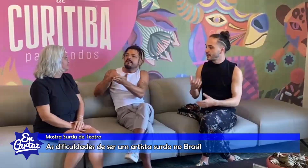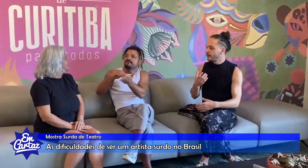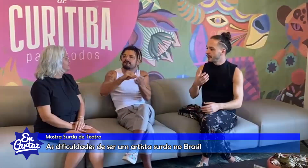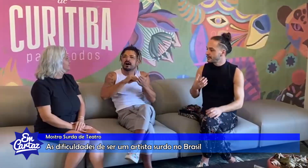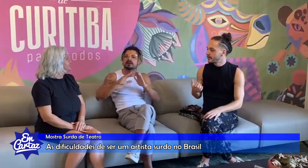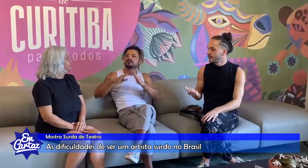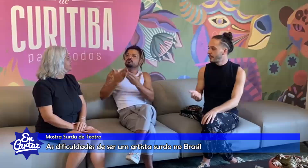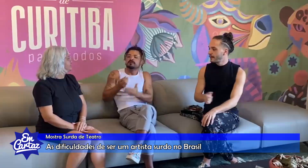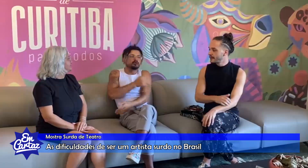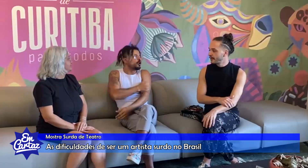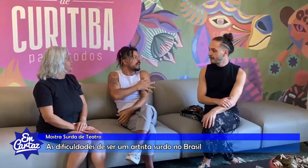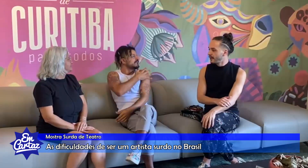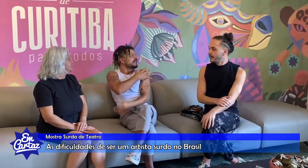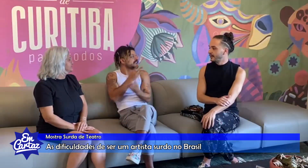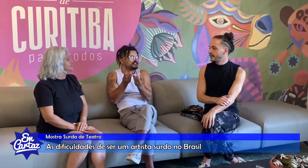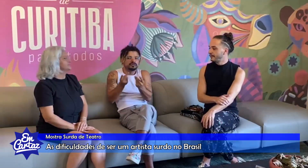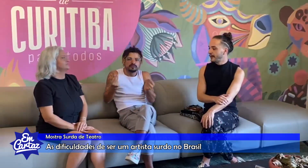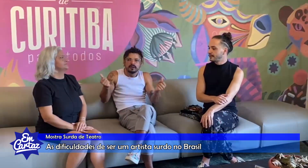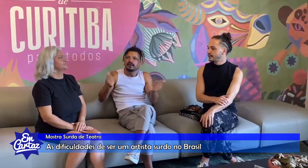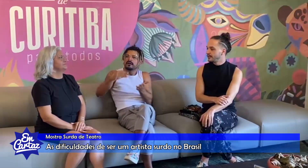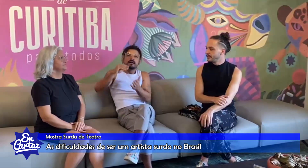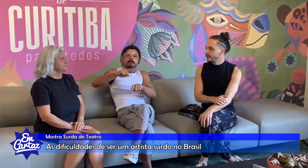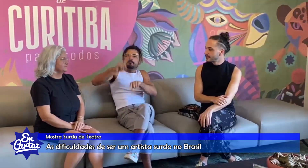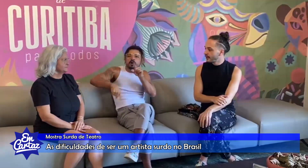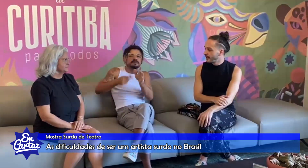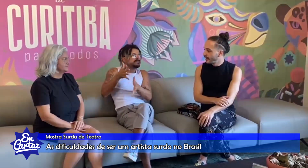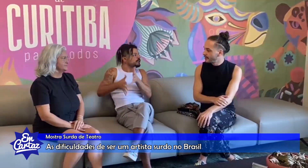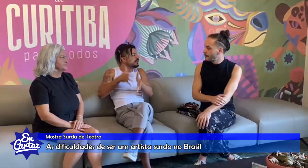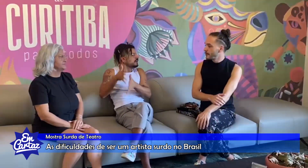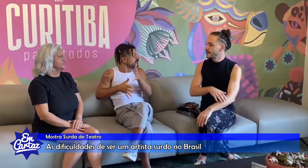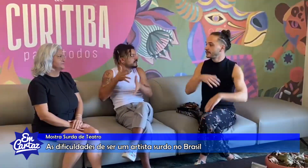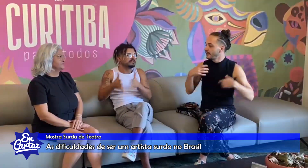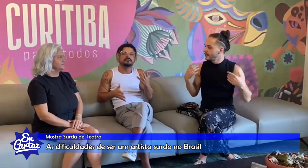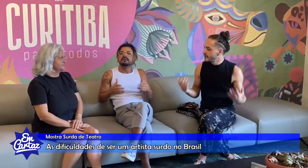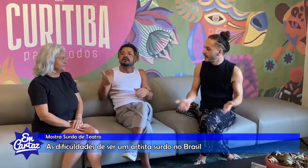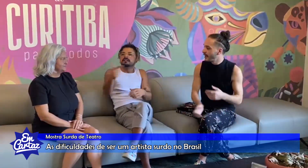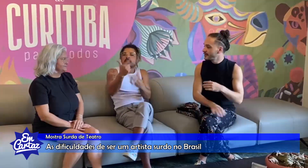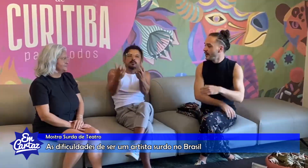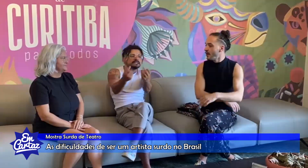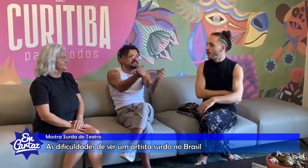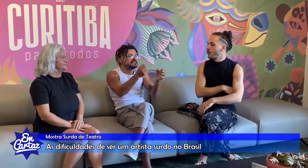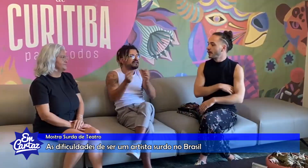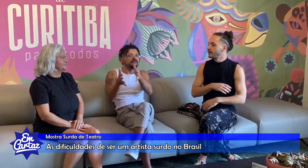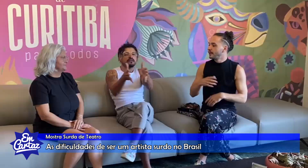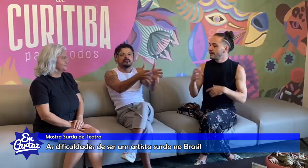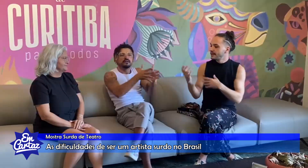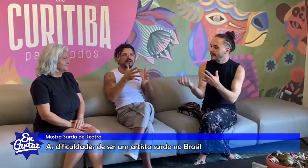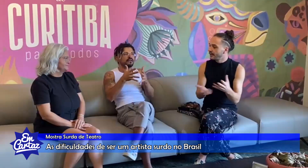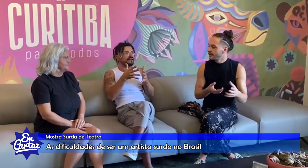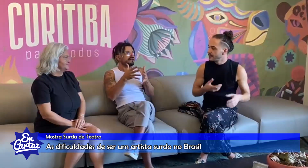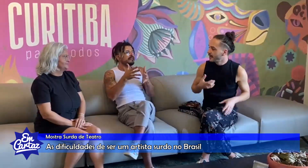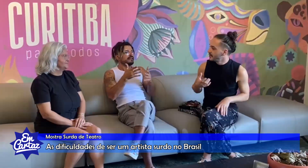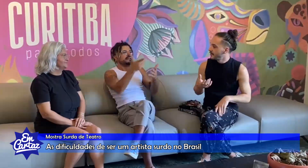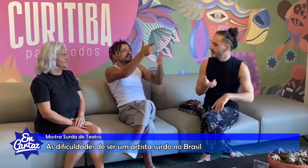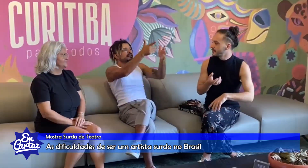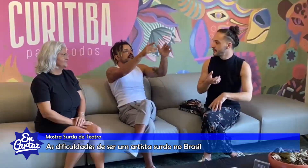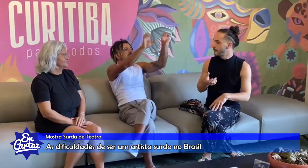comunidade surda, a opressão da falta de escolaridade, a proibição da língua de sinais, o quanto não aceita a língua de sinais em diversos